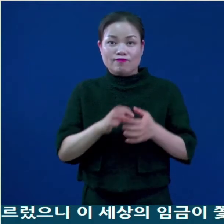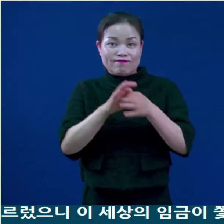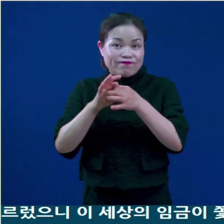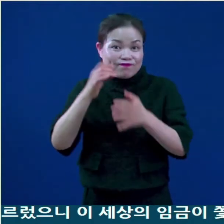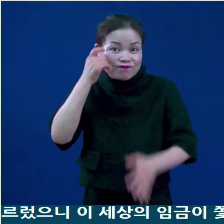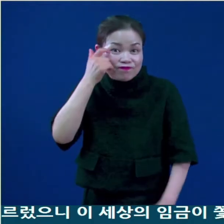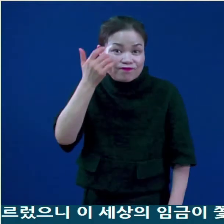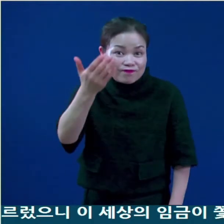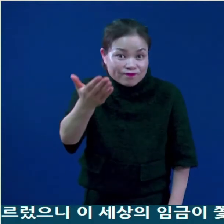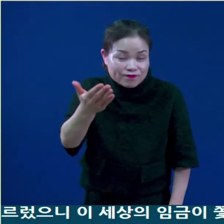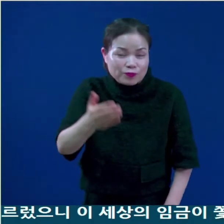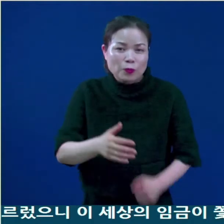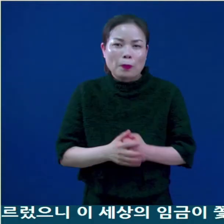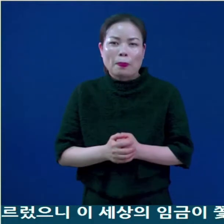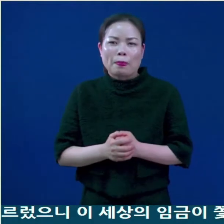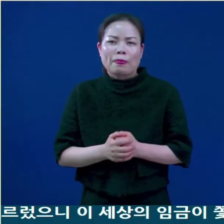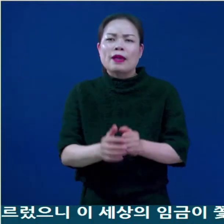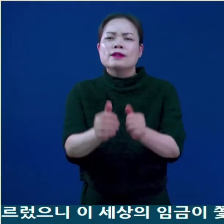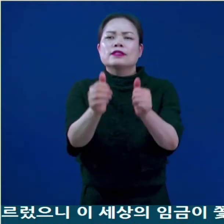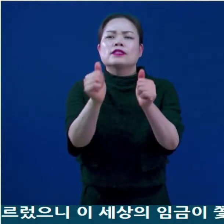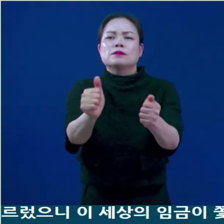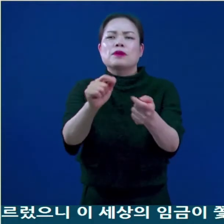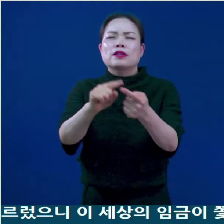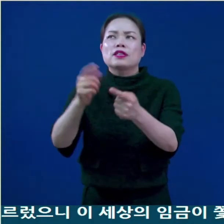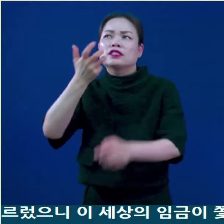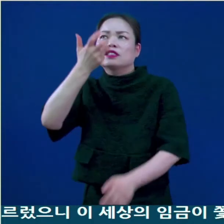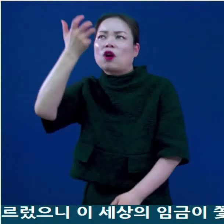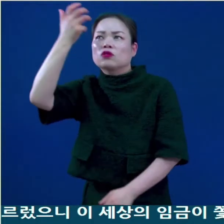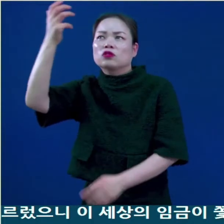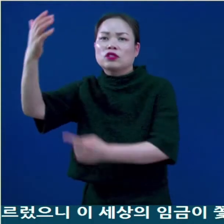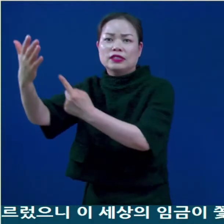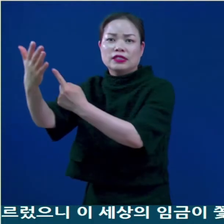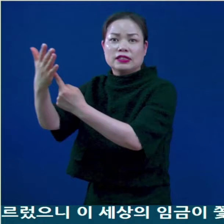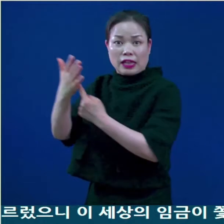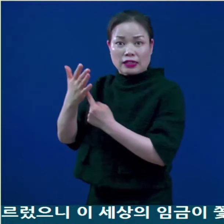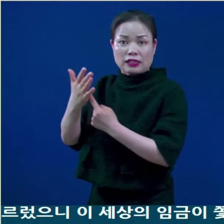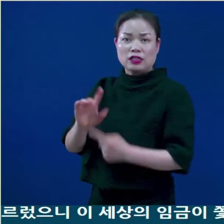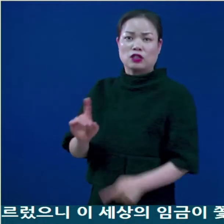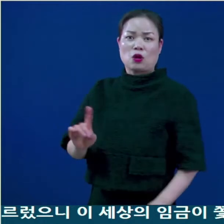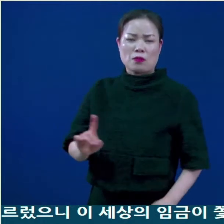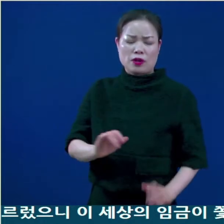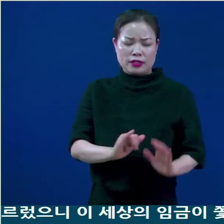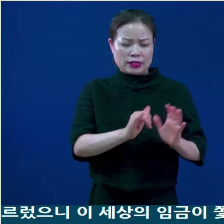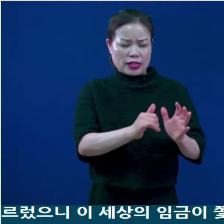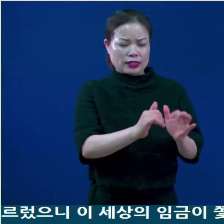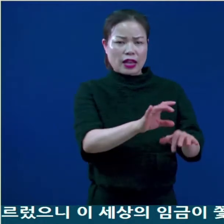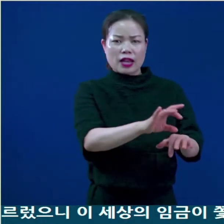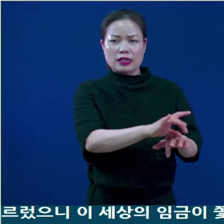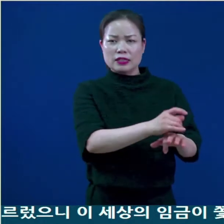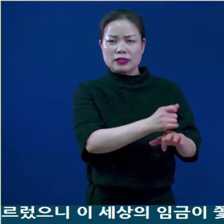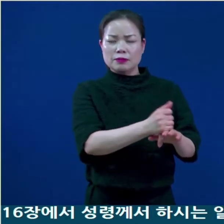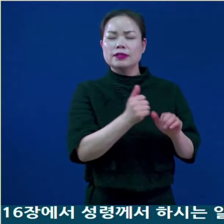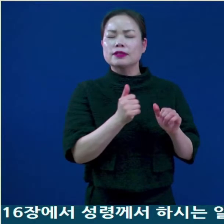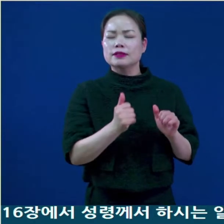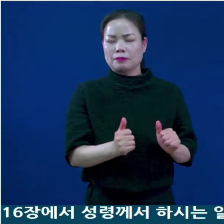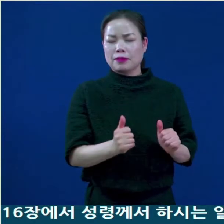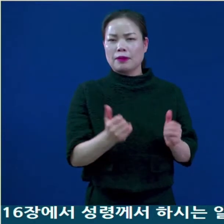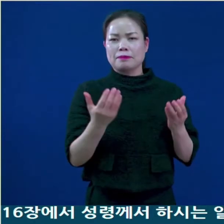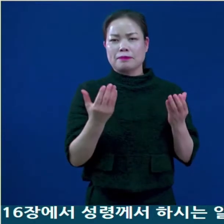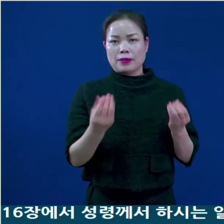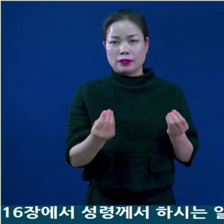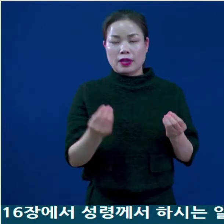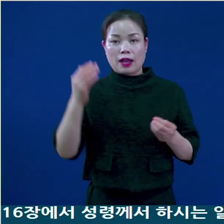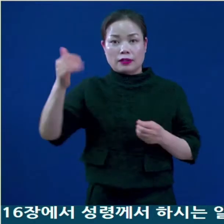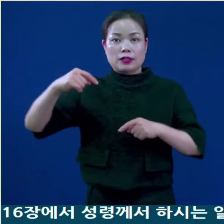연결되셨죠? 네. 심판에 대해서 성령이 드러내신다는 건 뭐냐면 세상 임금은 심판받았다.